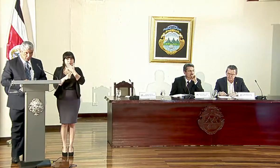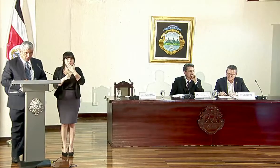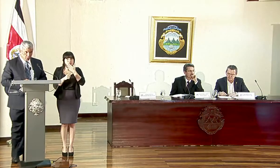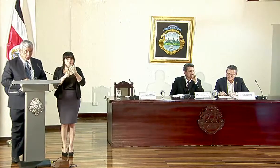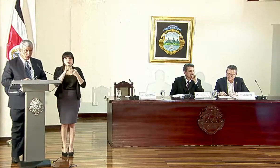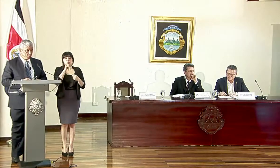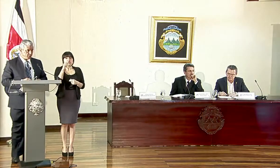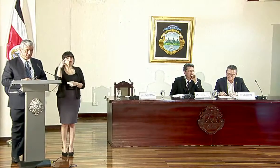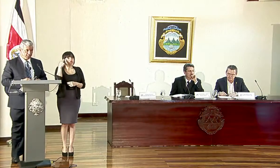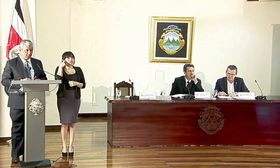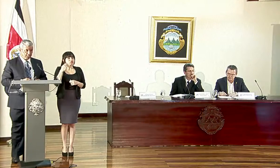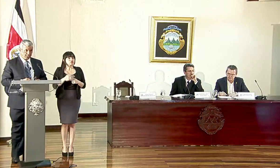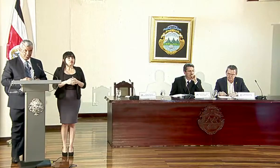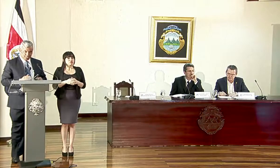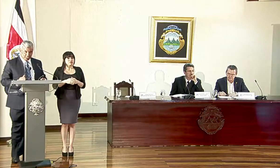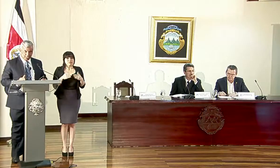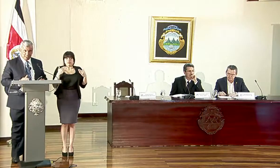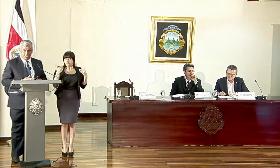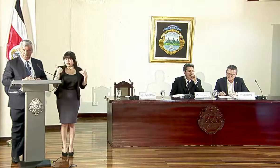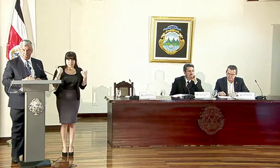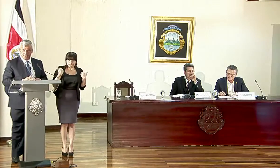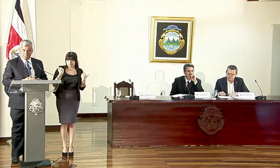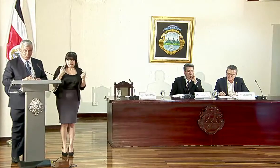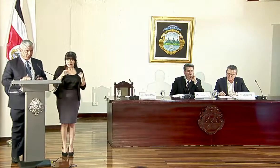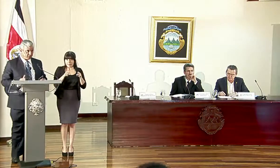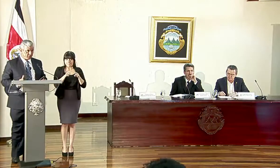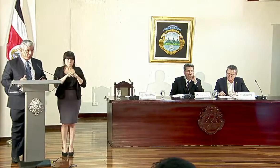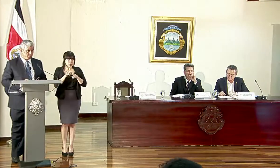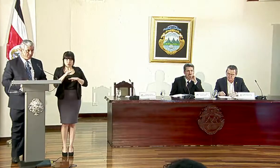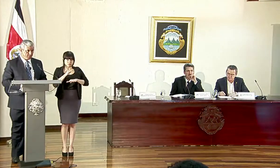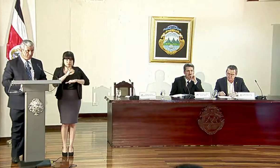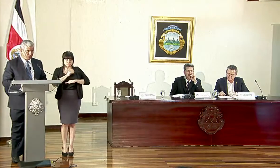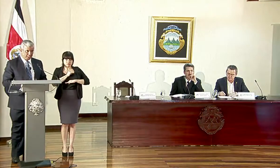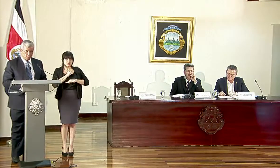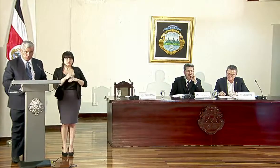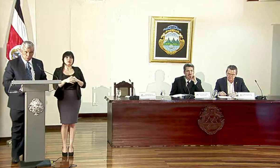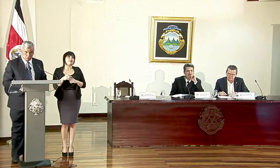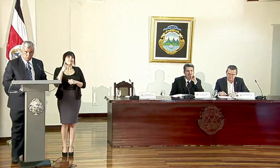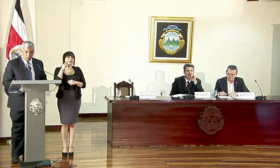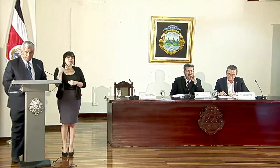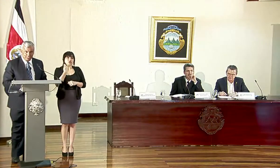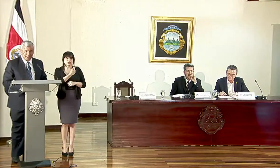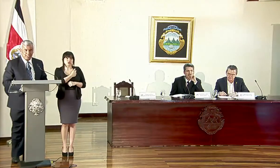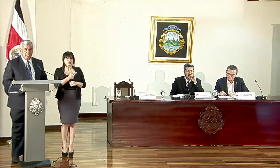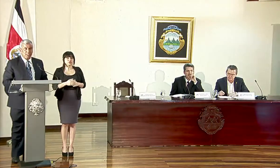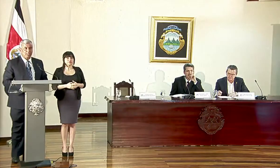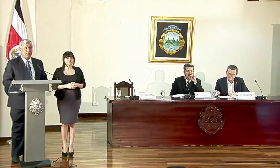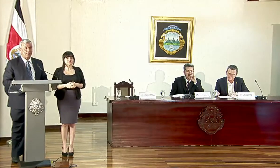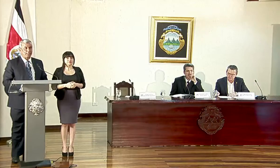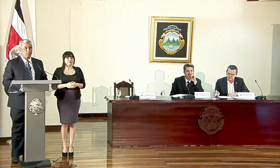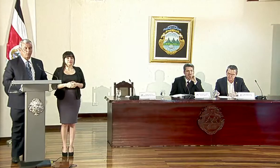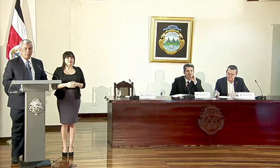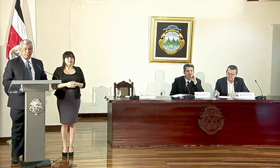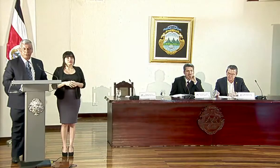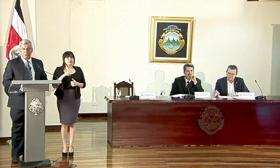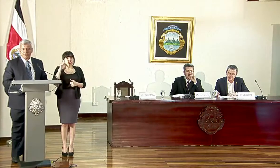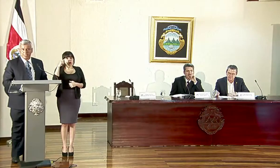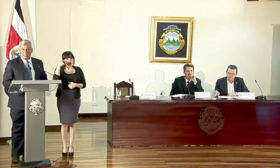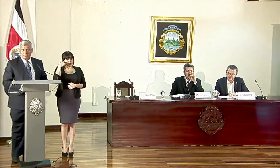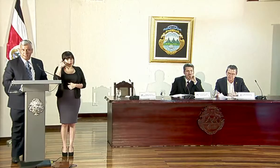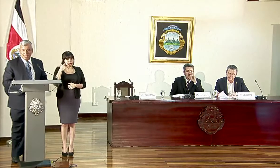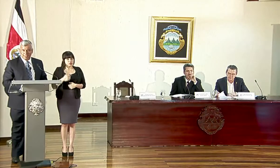no son motivo ni de alegría ni de satisfacción para nosotros, ¿verdad? El